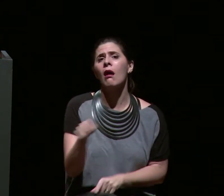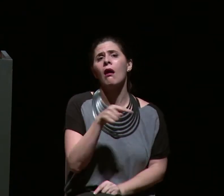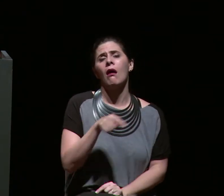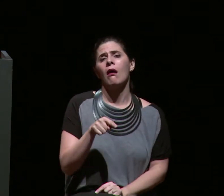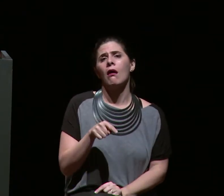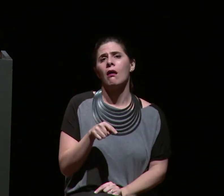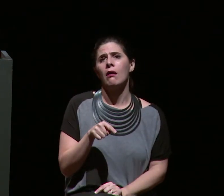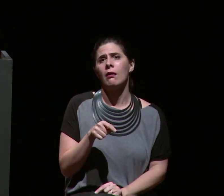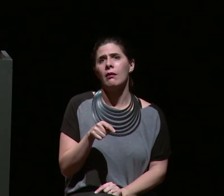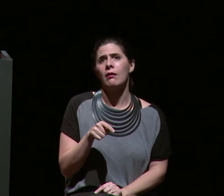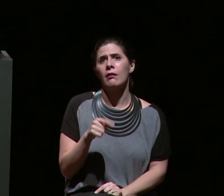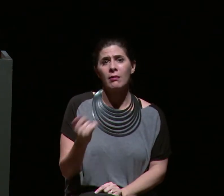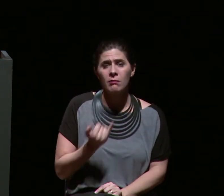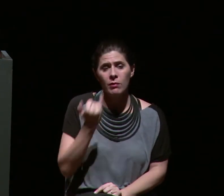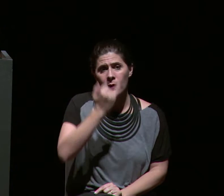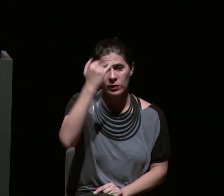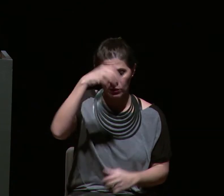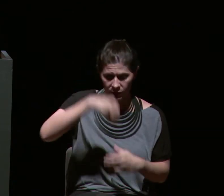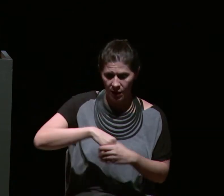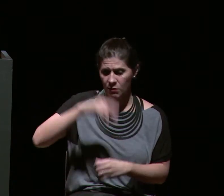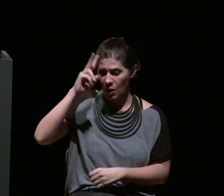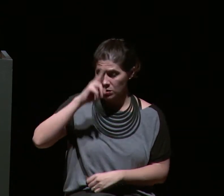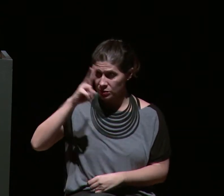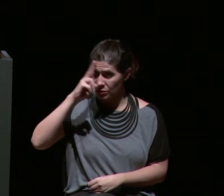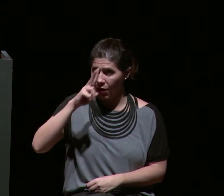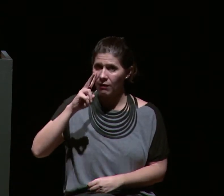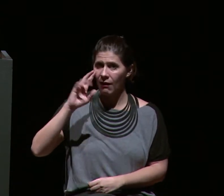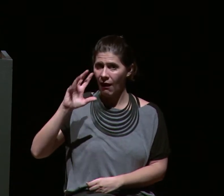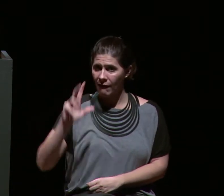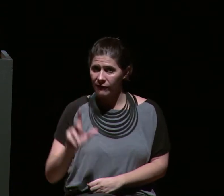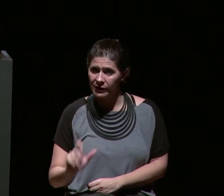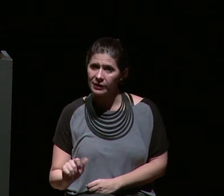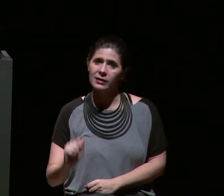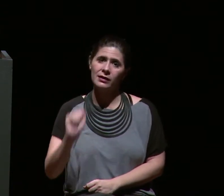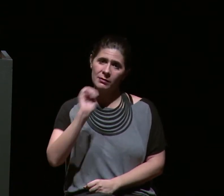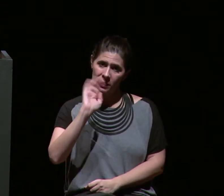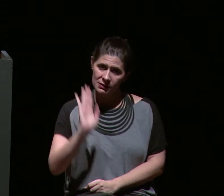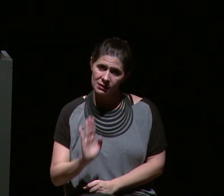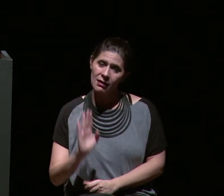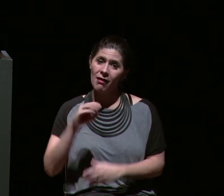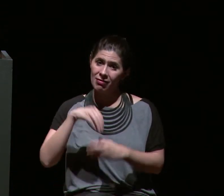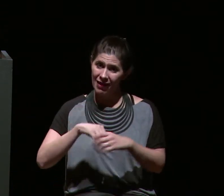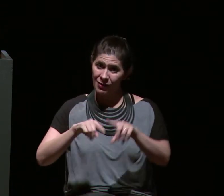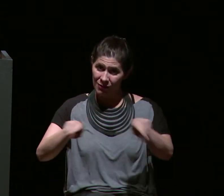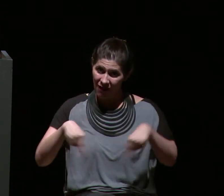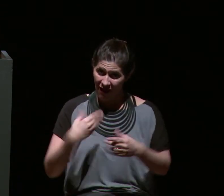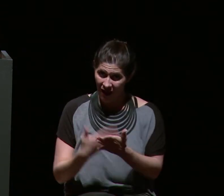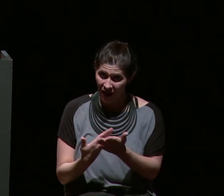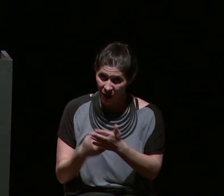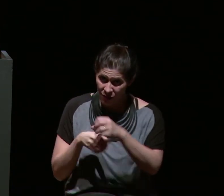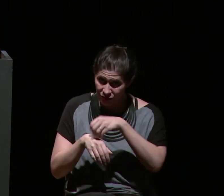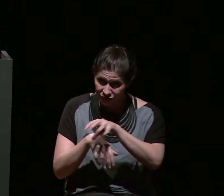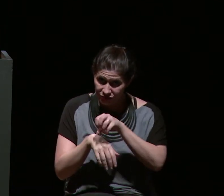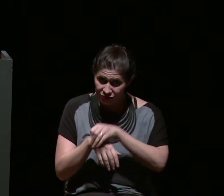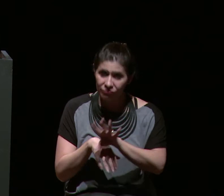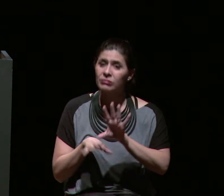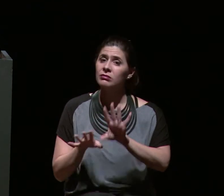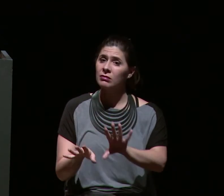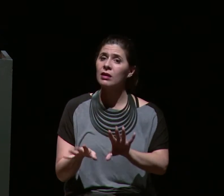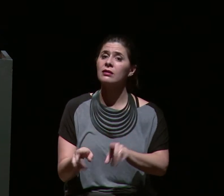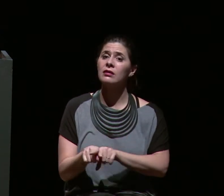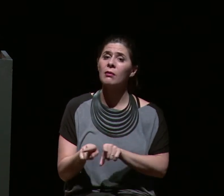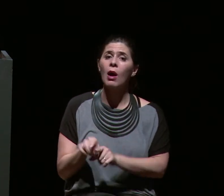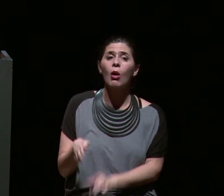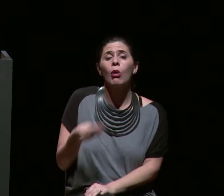história e à cultura africana e afro-brasileira em sala de aula, mas inclusive a oportunidade de saborear a ousadia